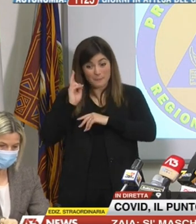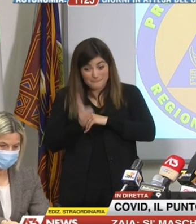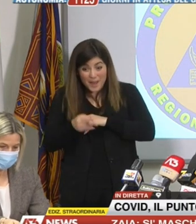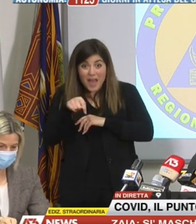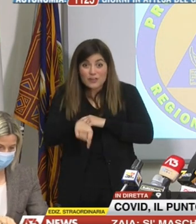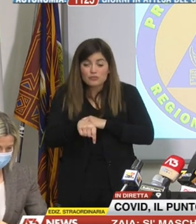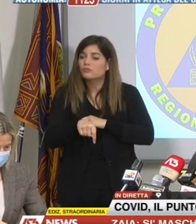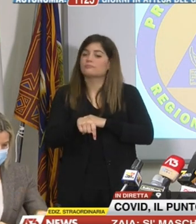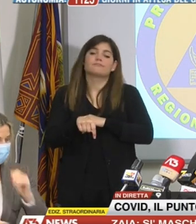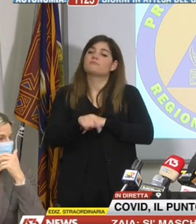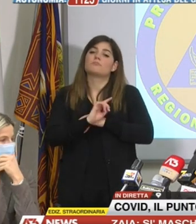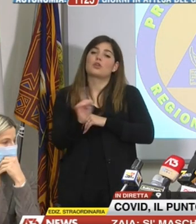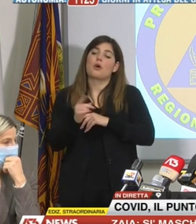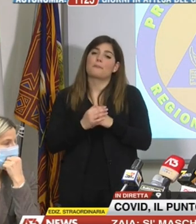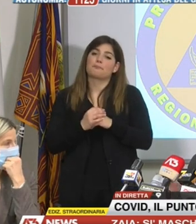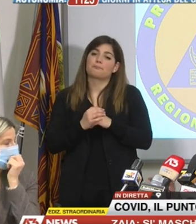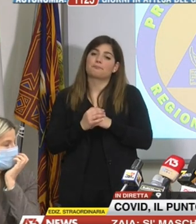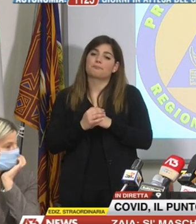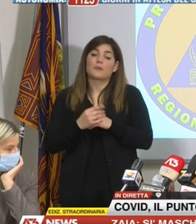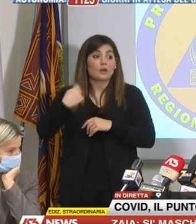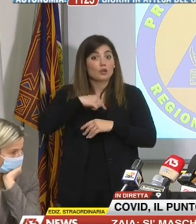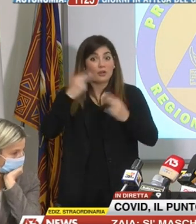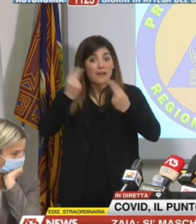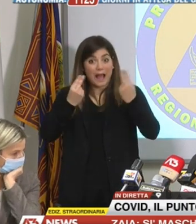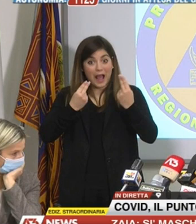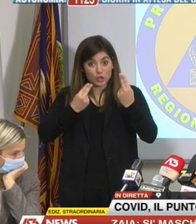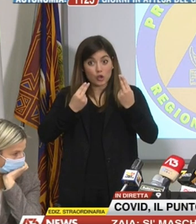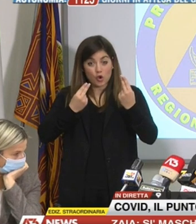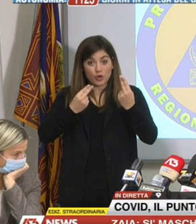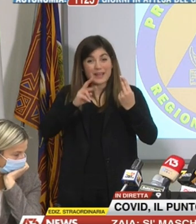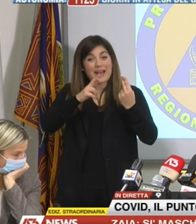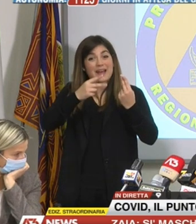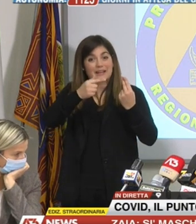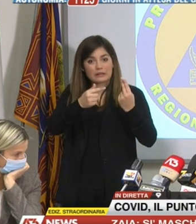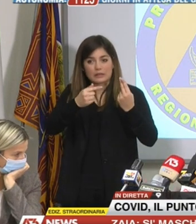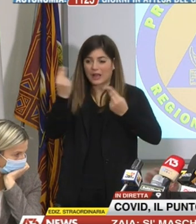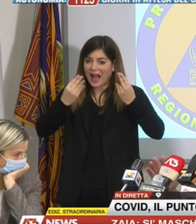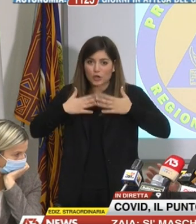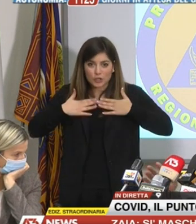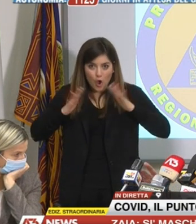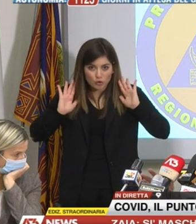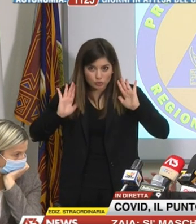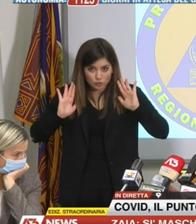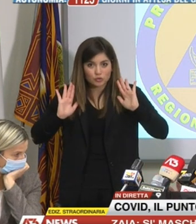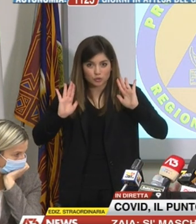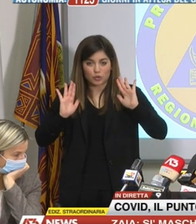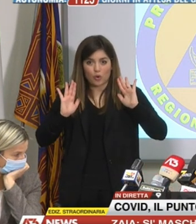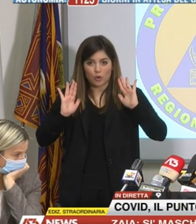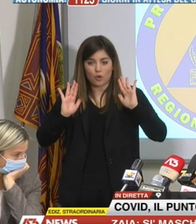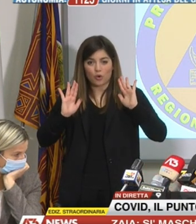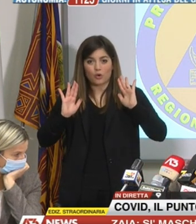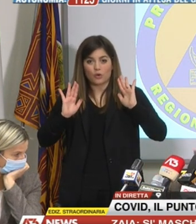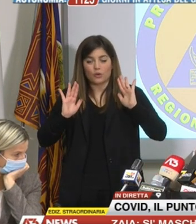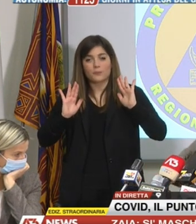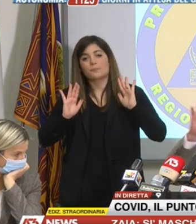noi risulta anche che il nostro RT, da calcoli nostri in casa, siamo rispettosi dei calcoli che faranno con